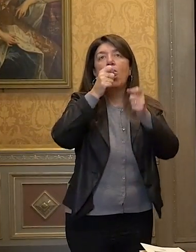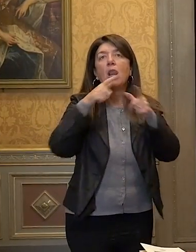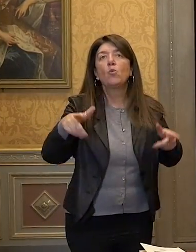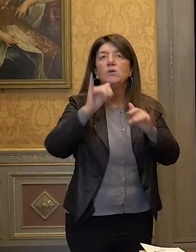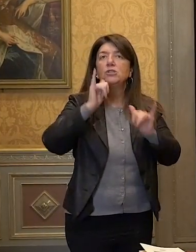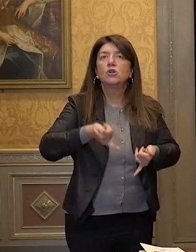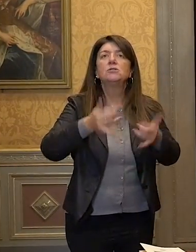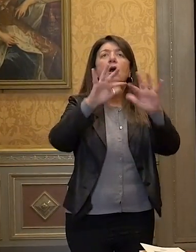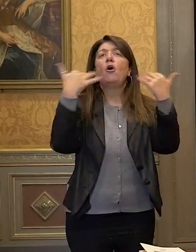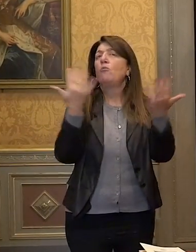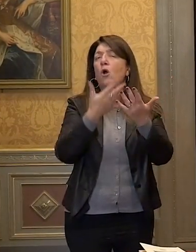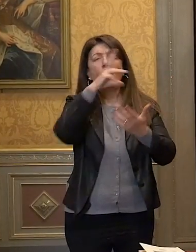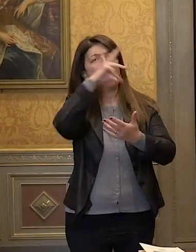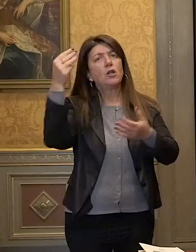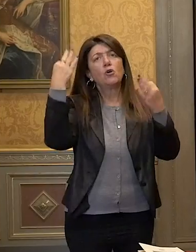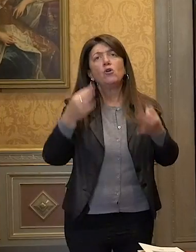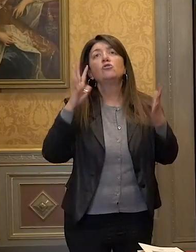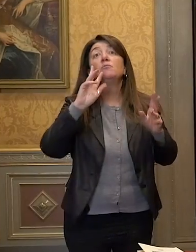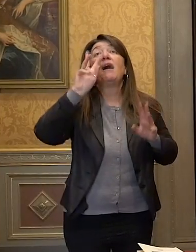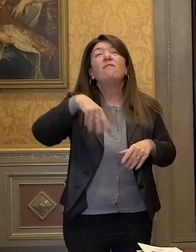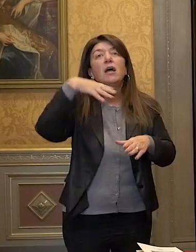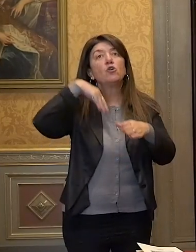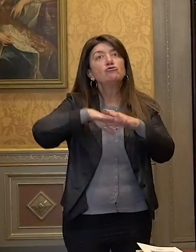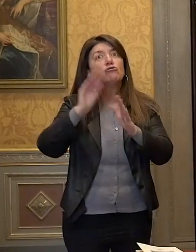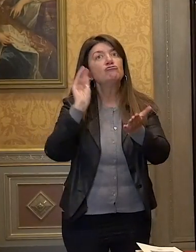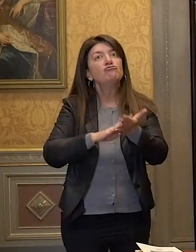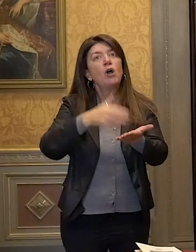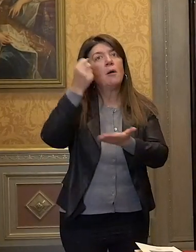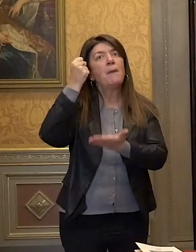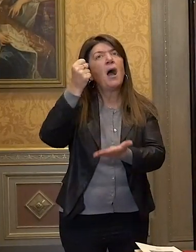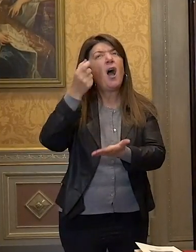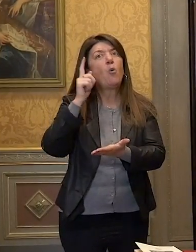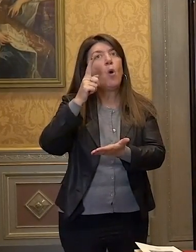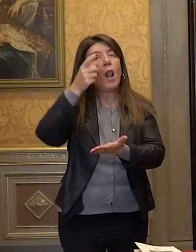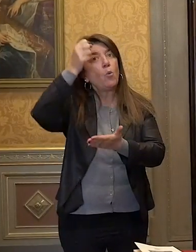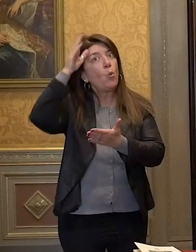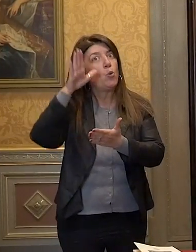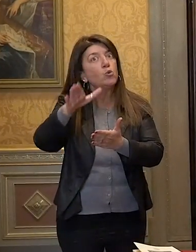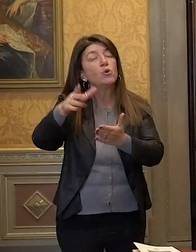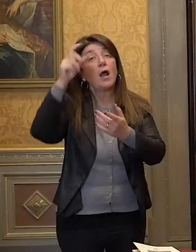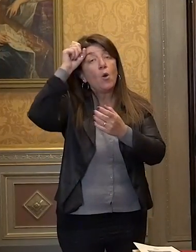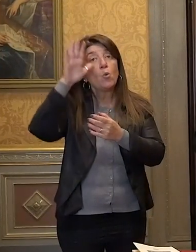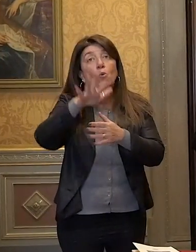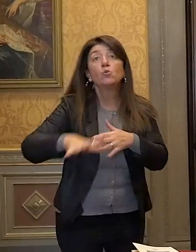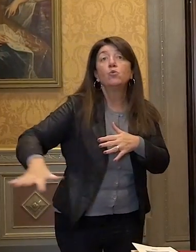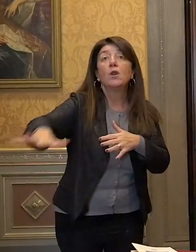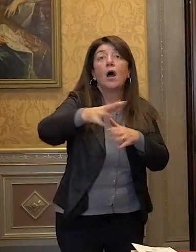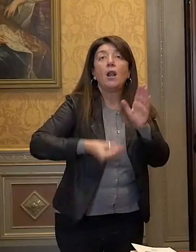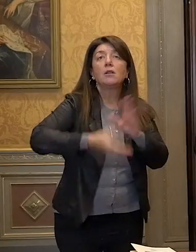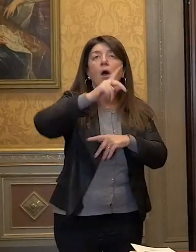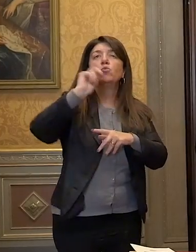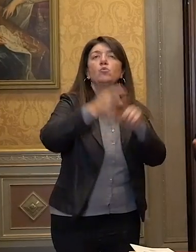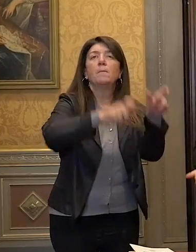riconosciuto ma anche un patrimonio culturale che consente a molte persone sorde di avere uno strumento